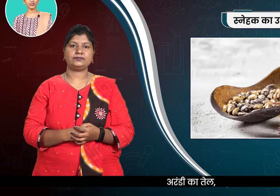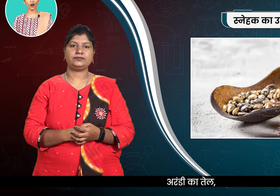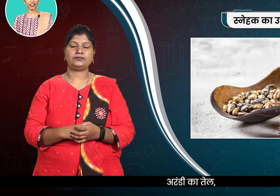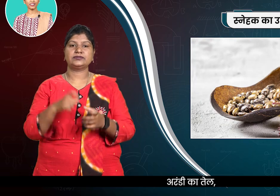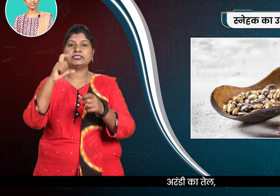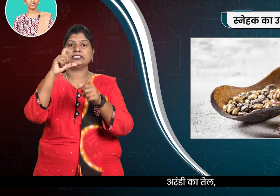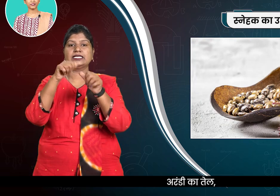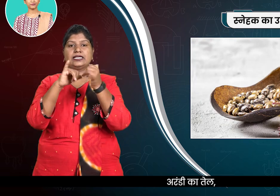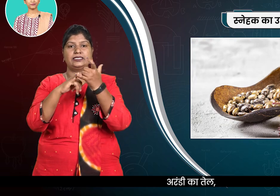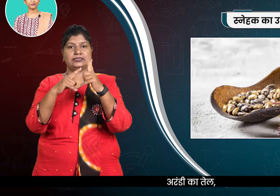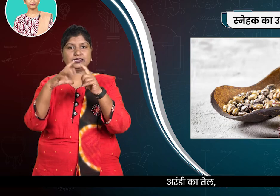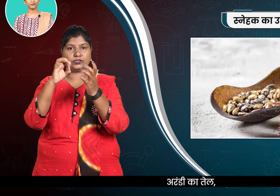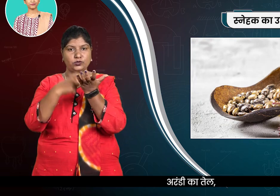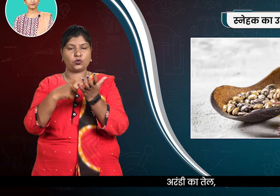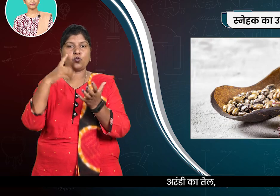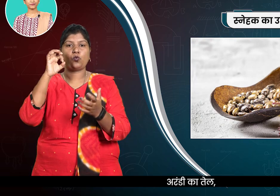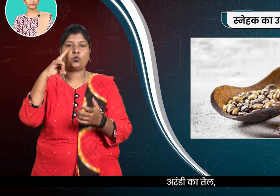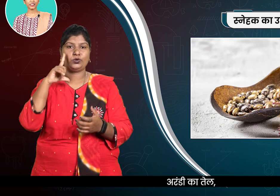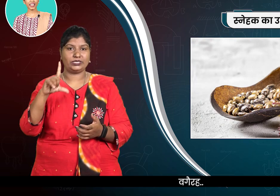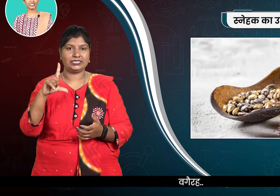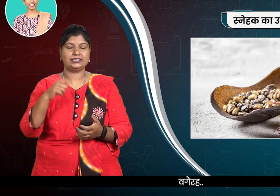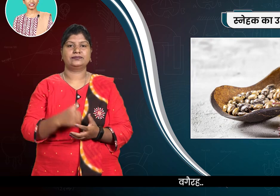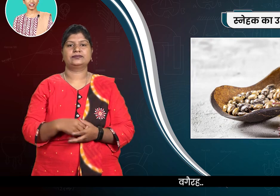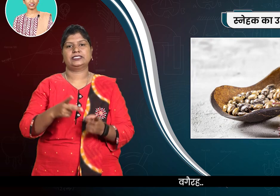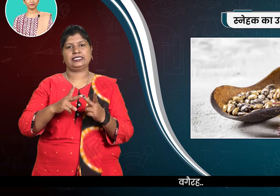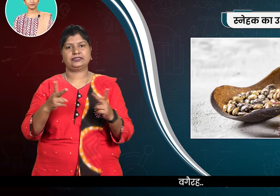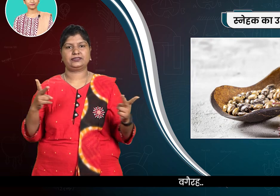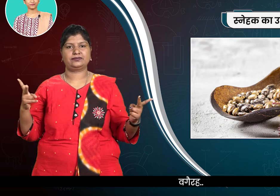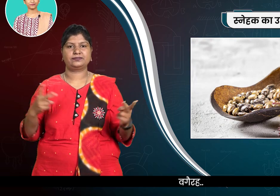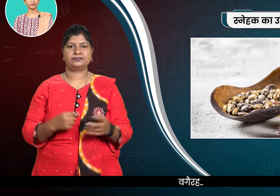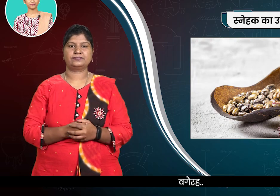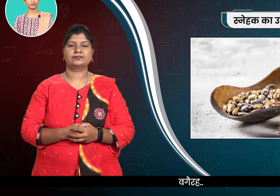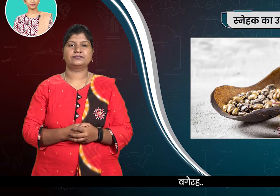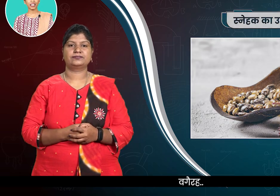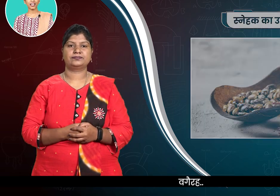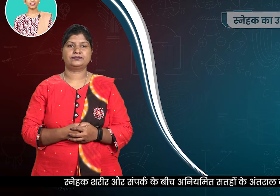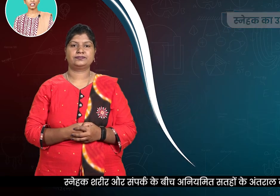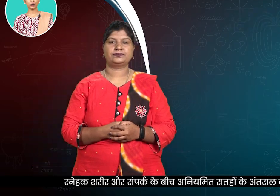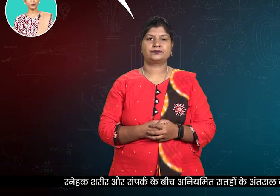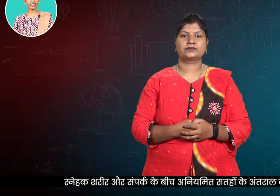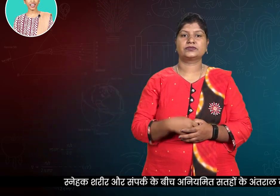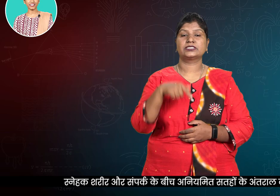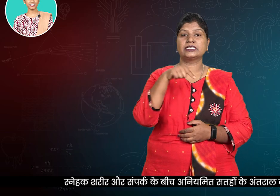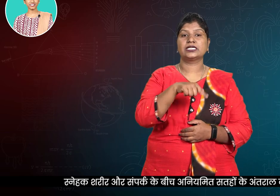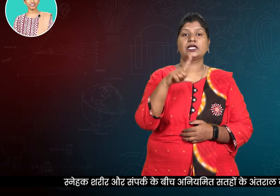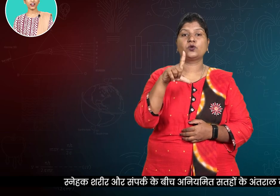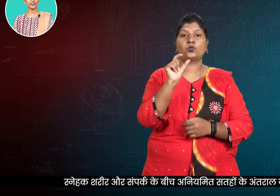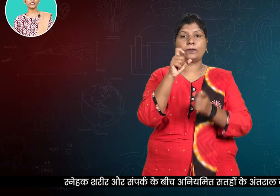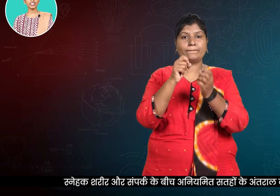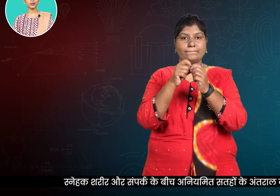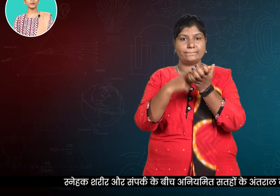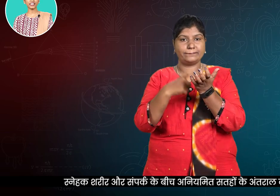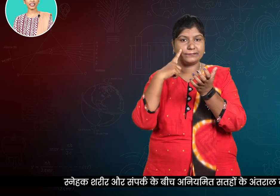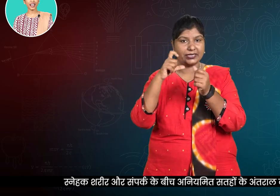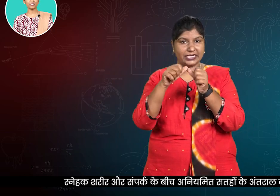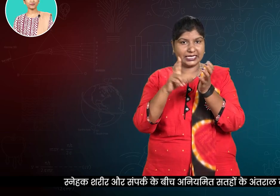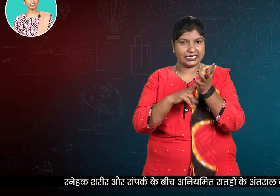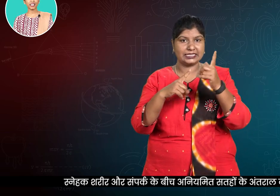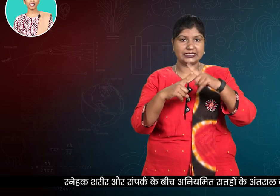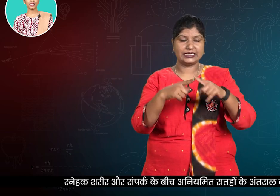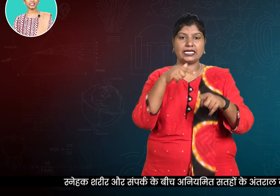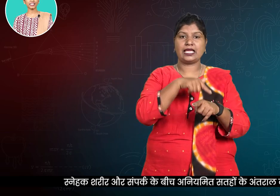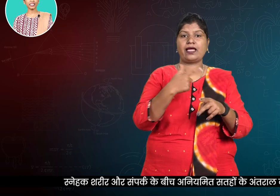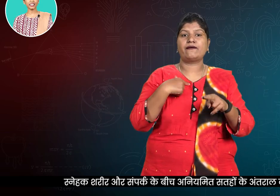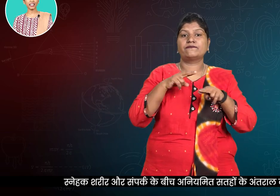अरंडी का तेल, वगेरे लूब्रिकंट्स शरीर और संपर के बीट